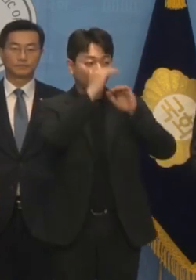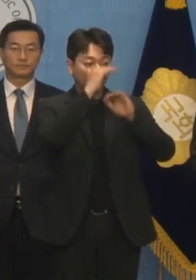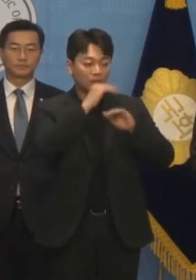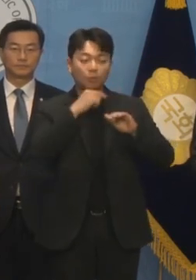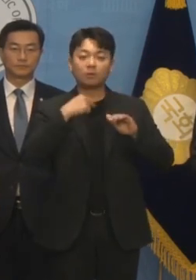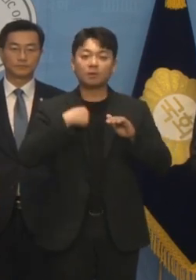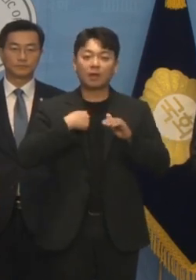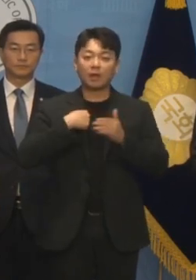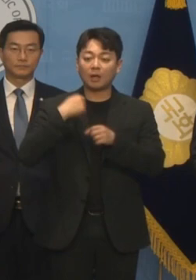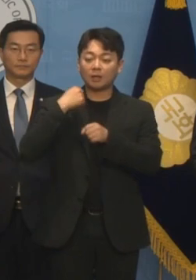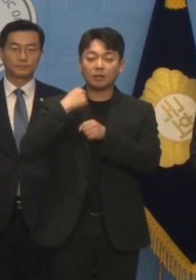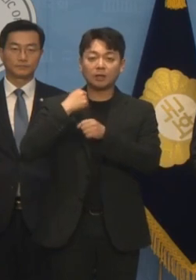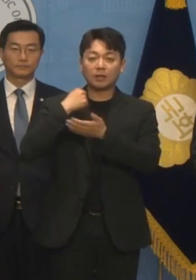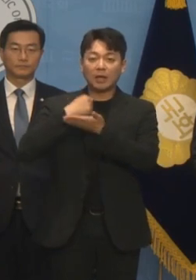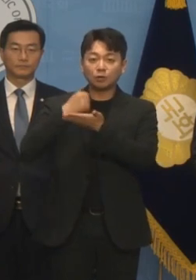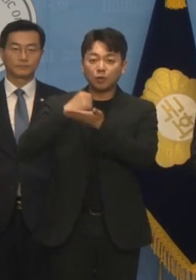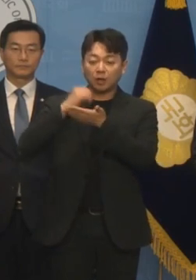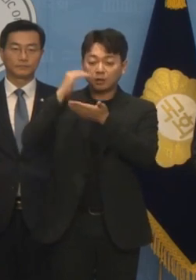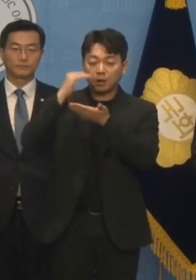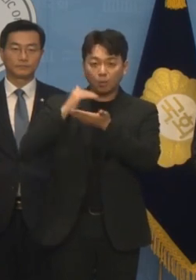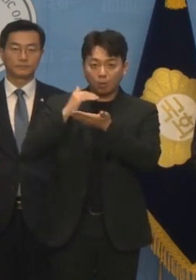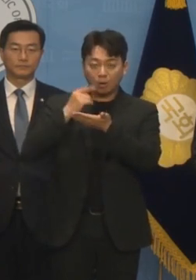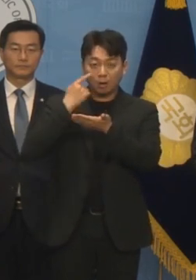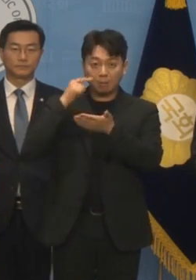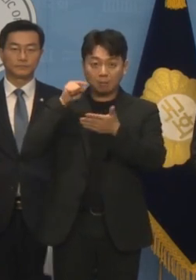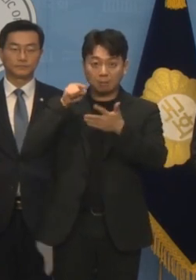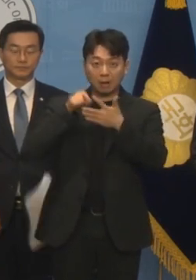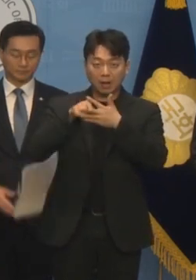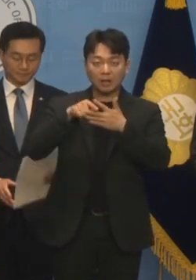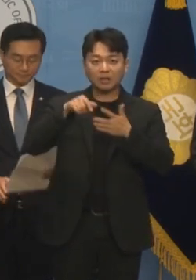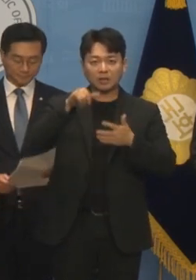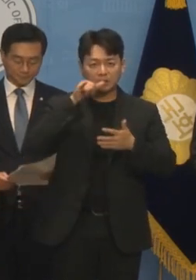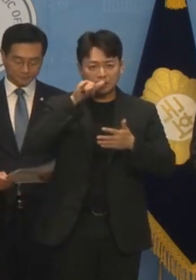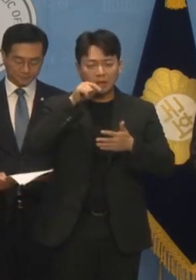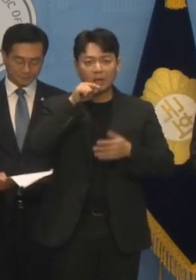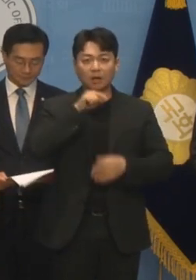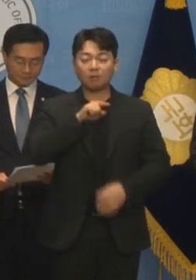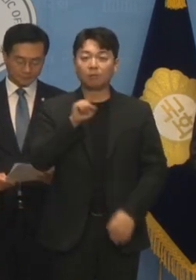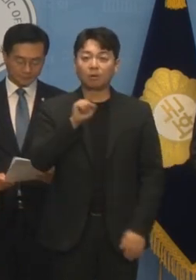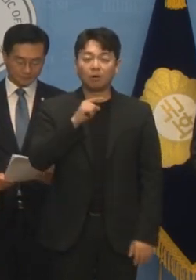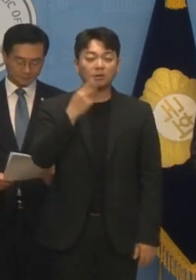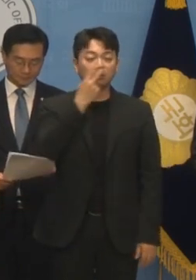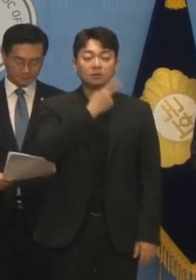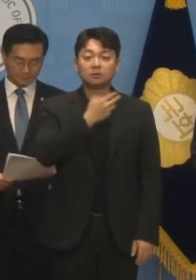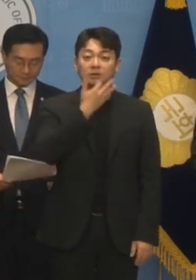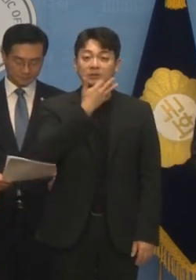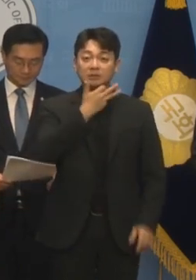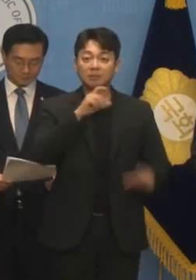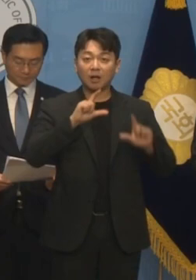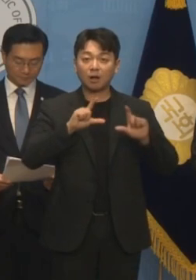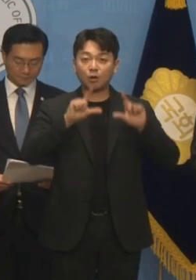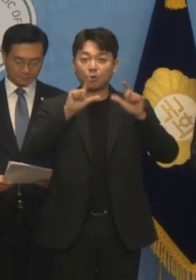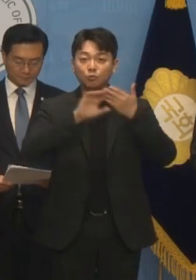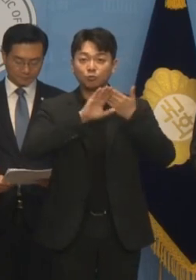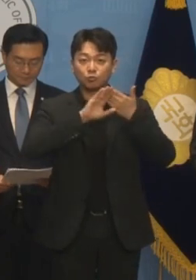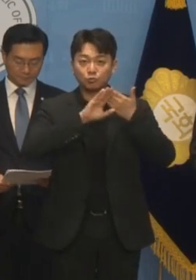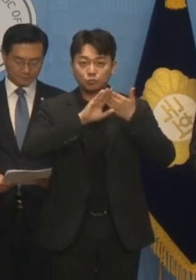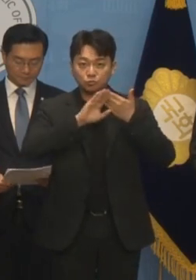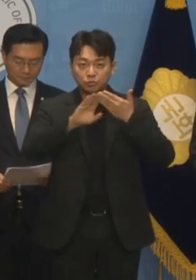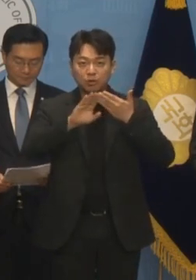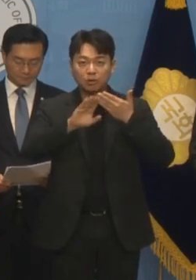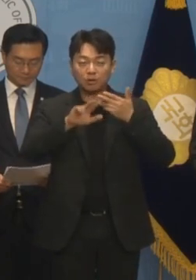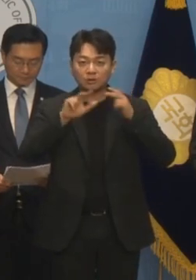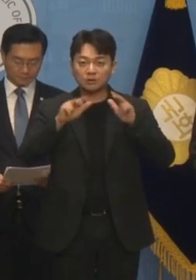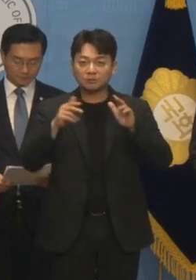근래게 아니고 2018년 5월 6월에 내가 이재명 지사께 그 후보한테